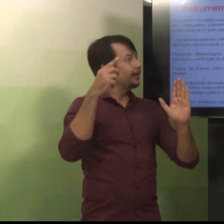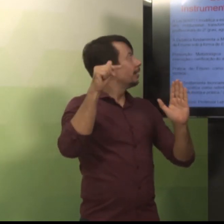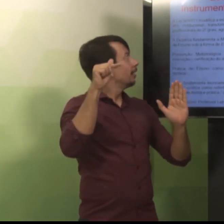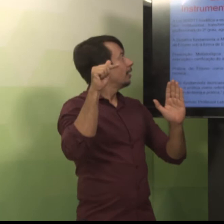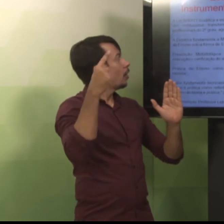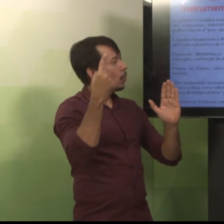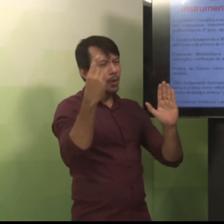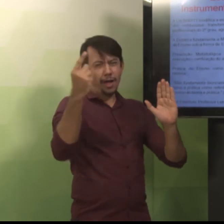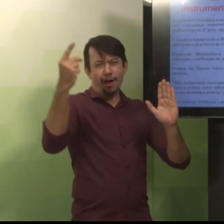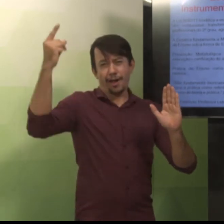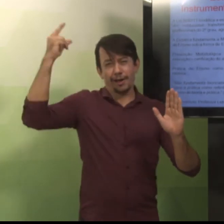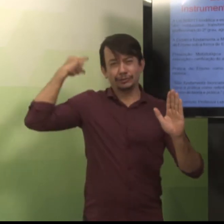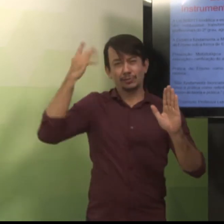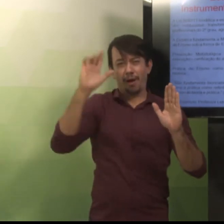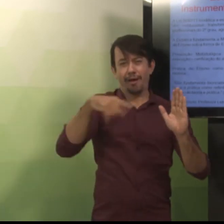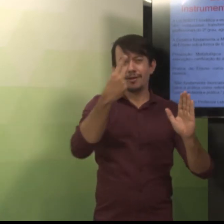5697, de 71.